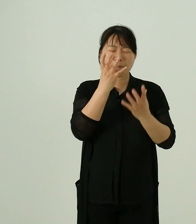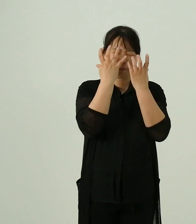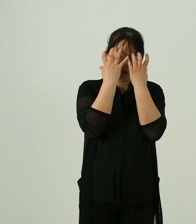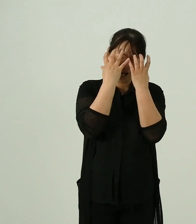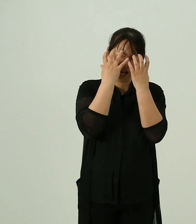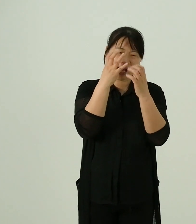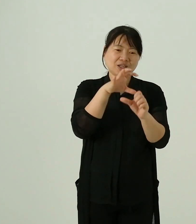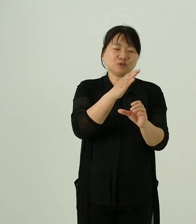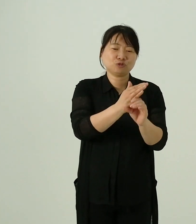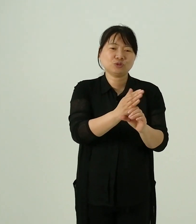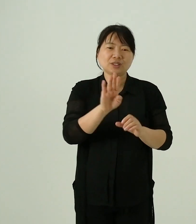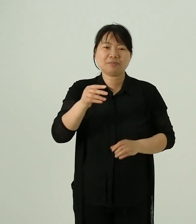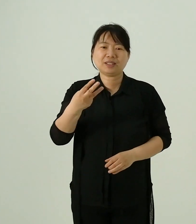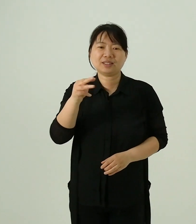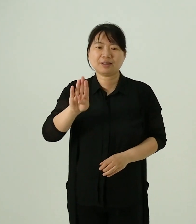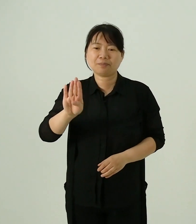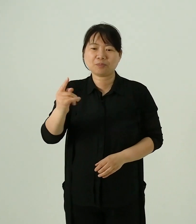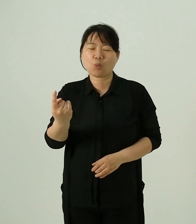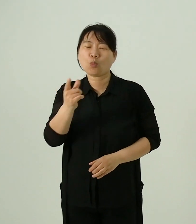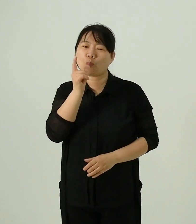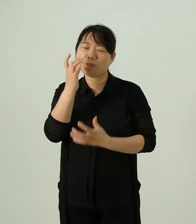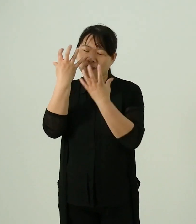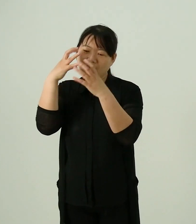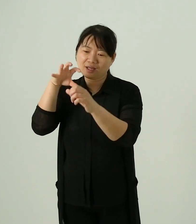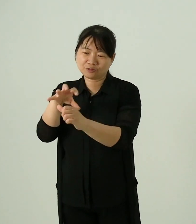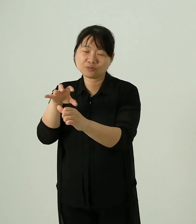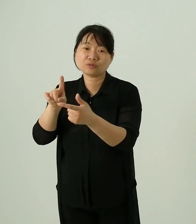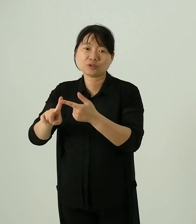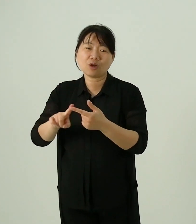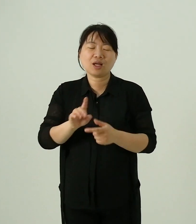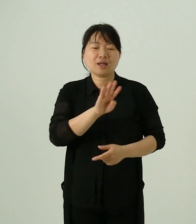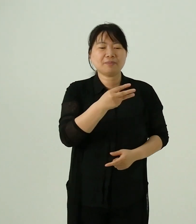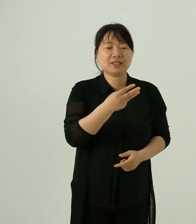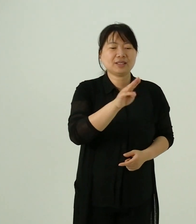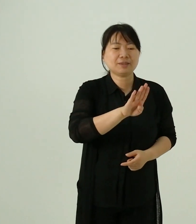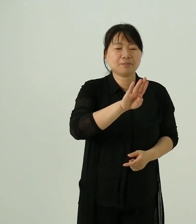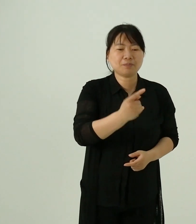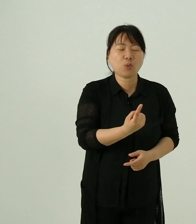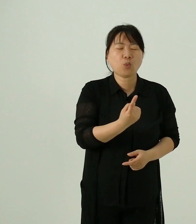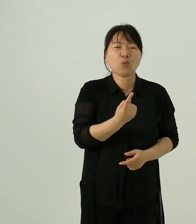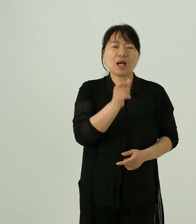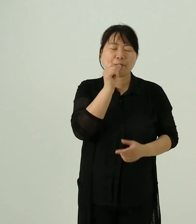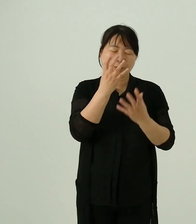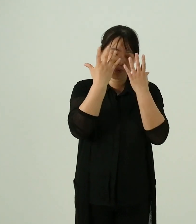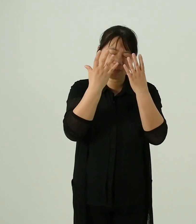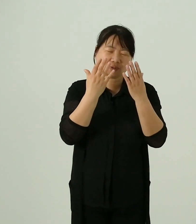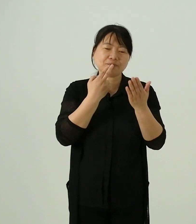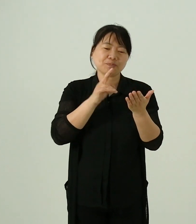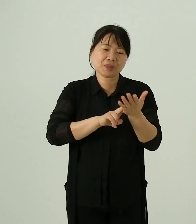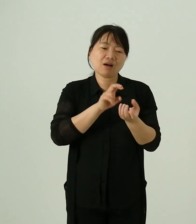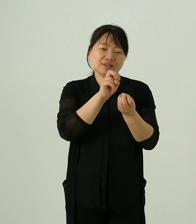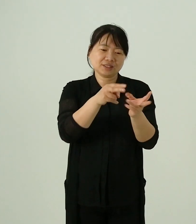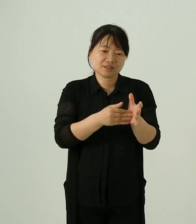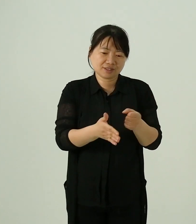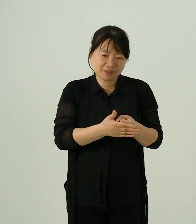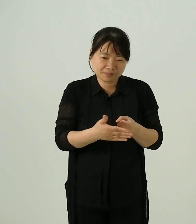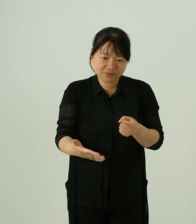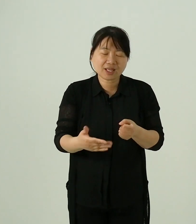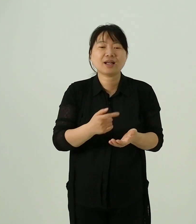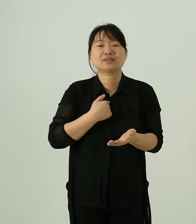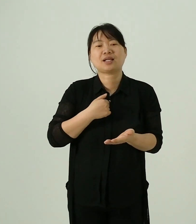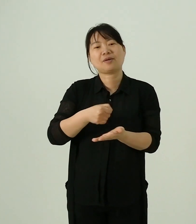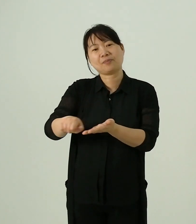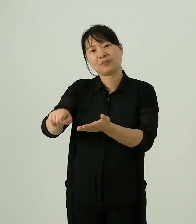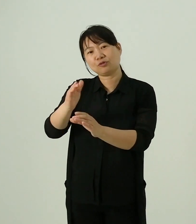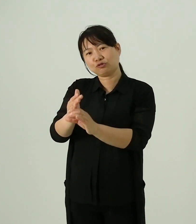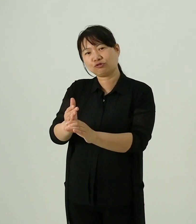감옥에서, 빌립보 감옥에서, 빌립보서를 옥중서신이라고 하잖아요. 빌립보 감옥에서 이 글을 써요.